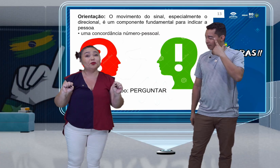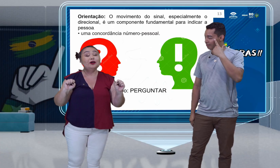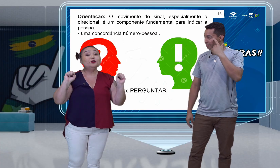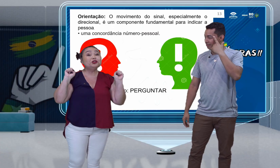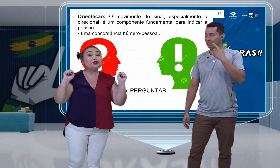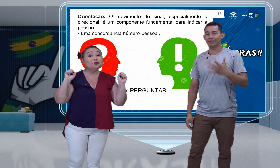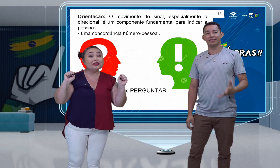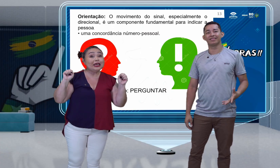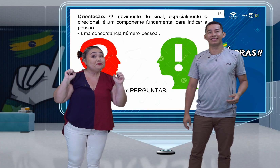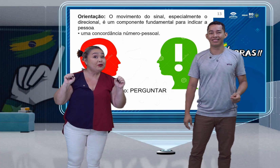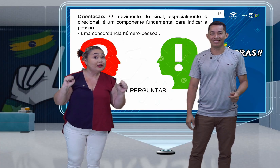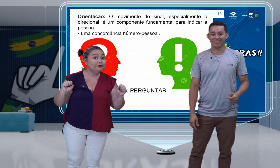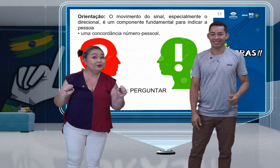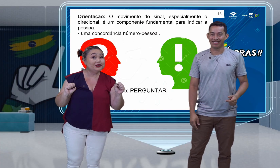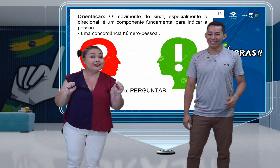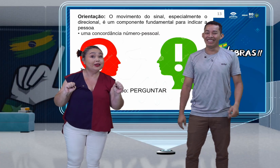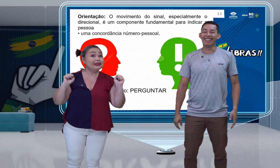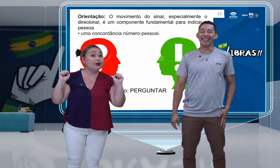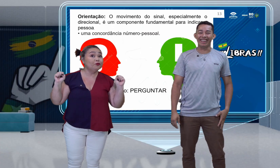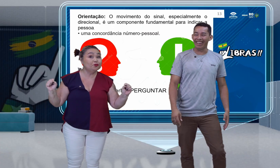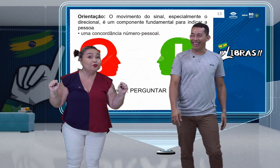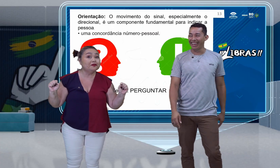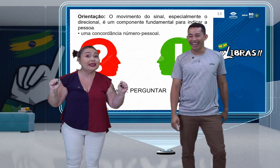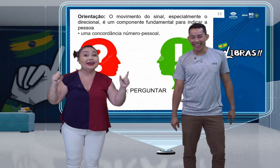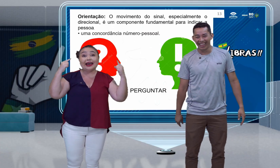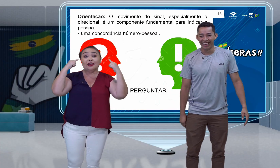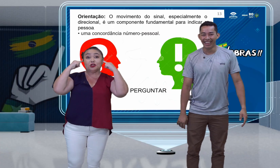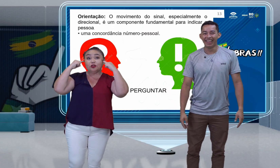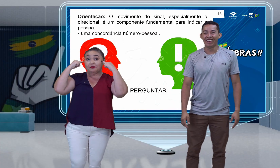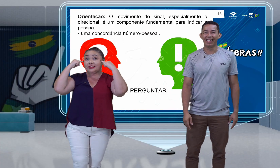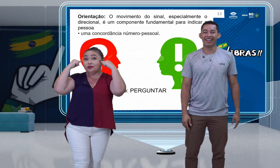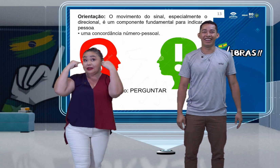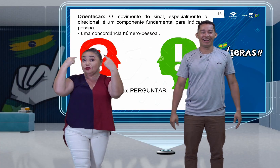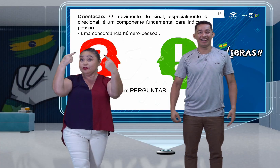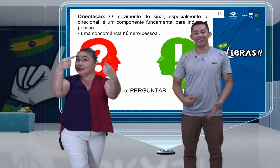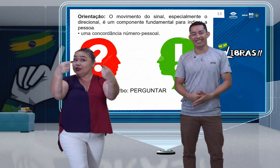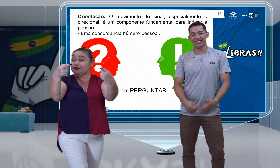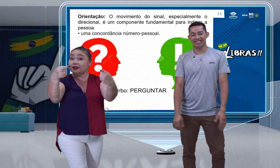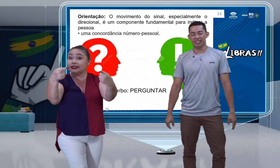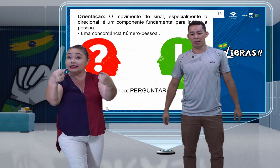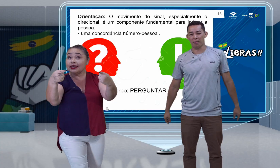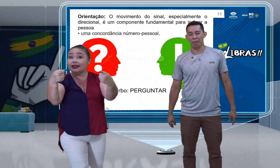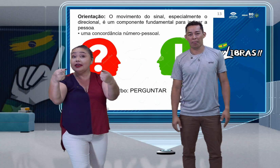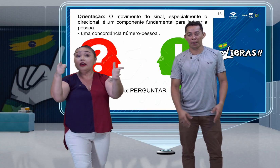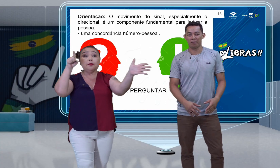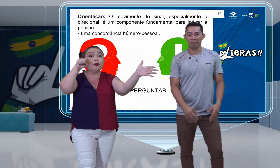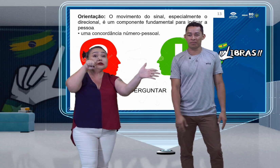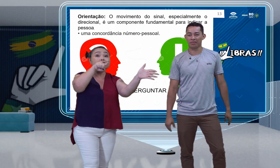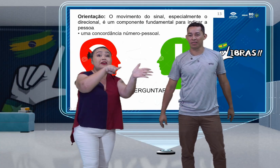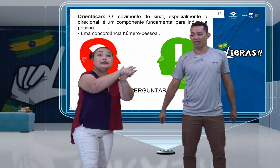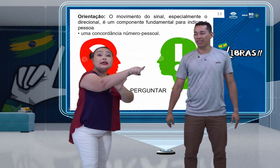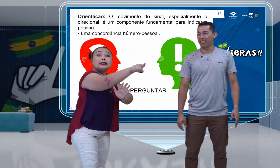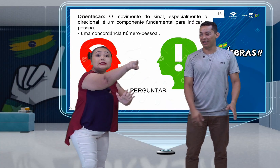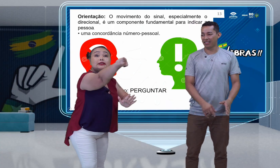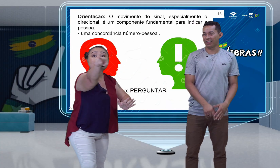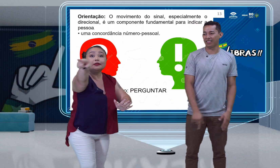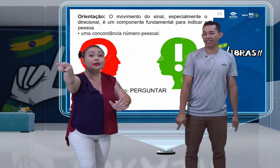O diretor aqui é o meu aluno, entendeu? Ele tá com dúvida. Aí eu já estou pensando na dúvida de vocês aí. Eu posso fazer assim?